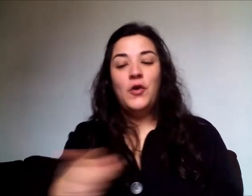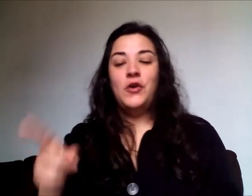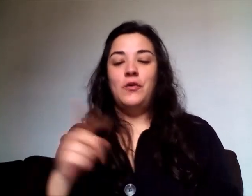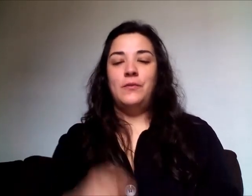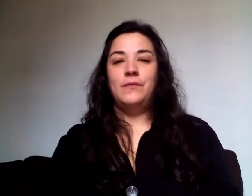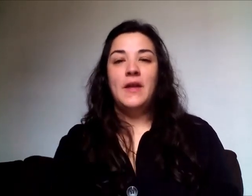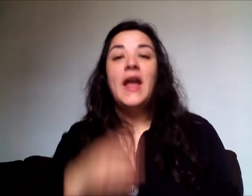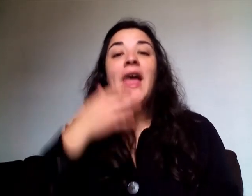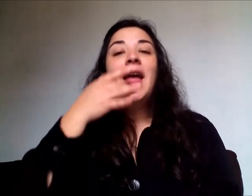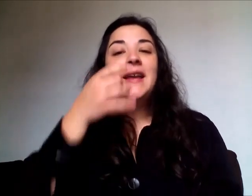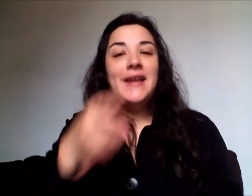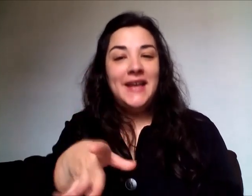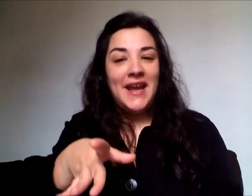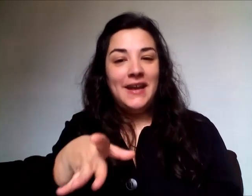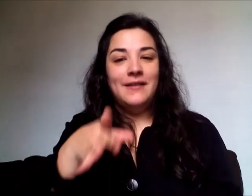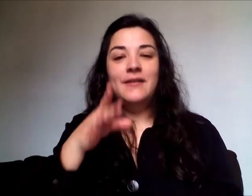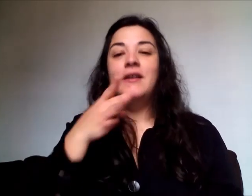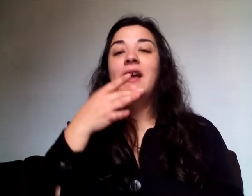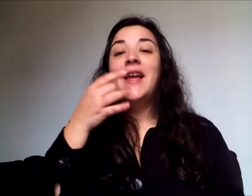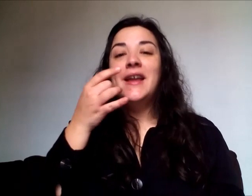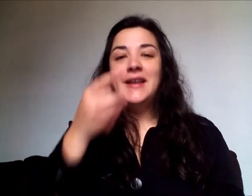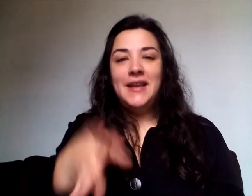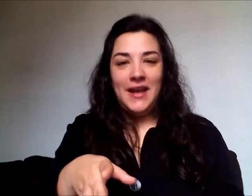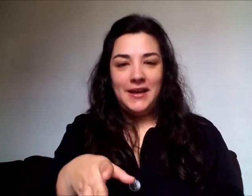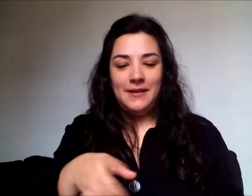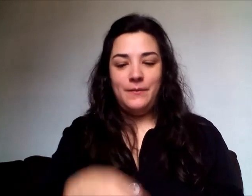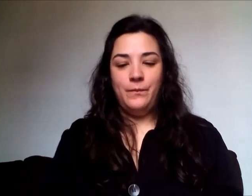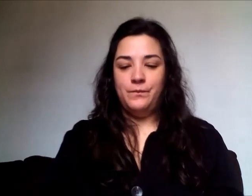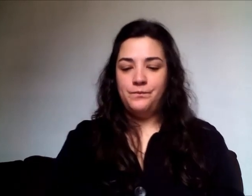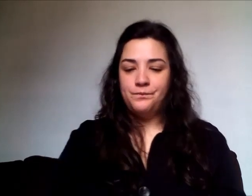o no? ¿Quién? ¿Quién?